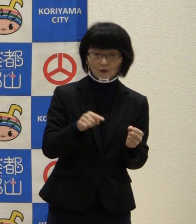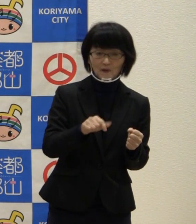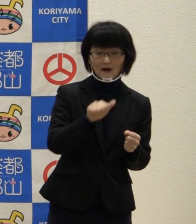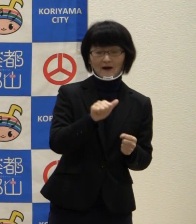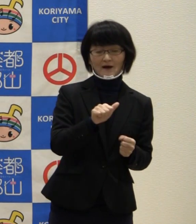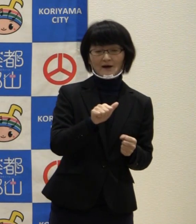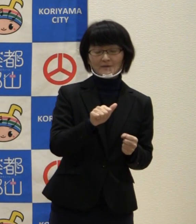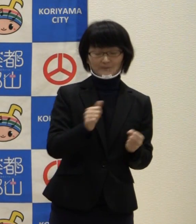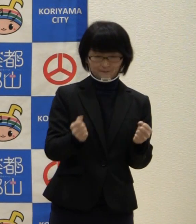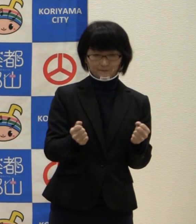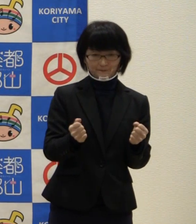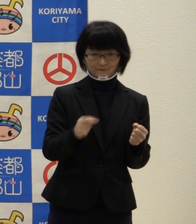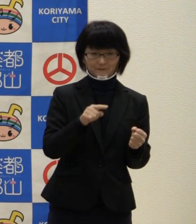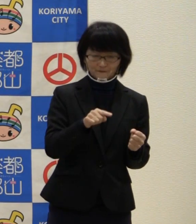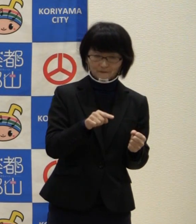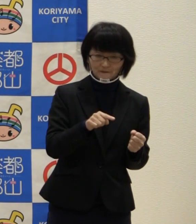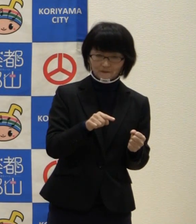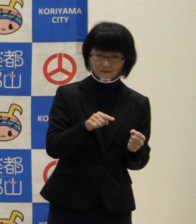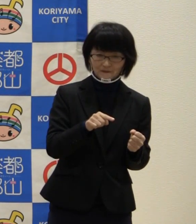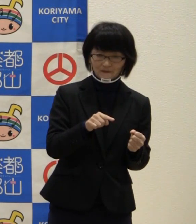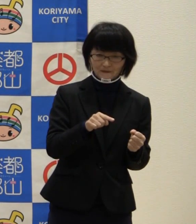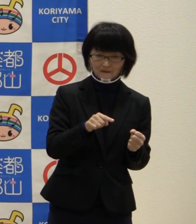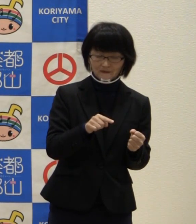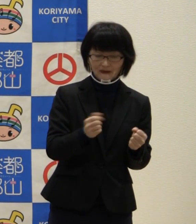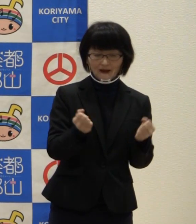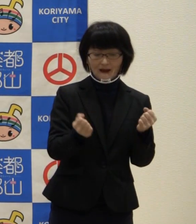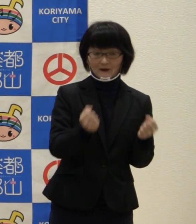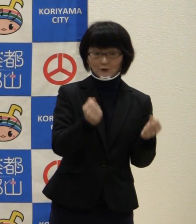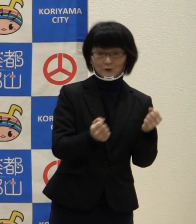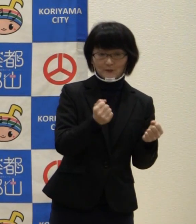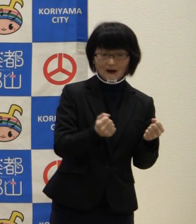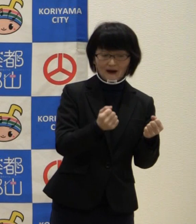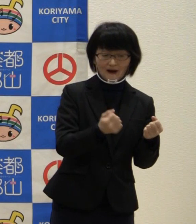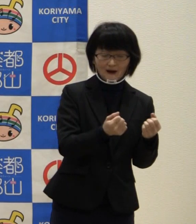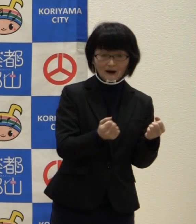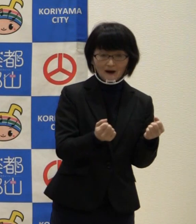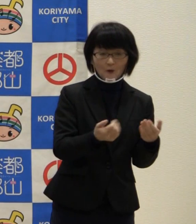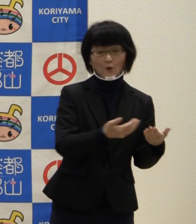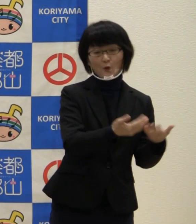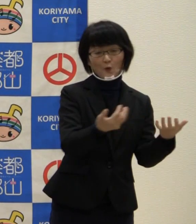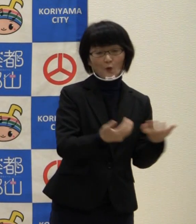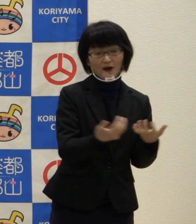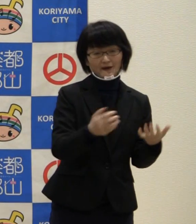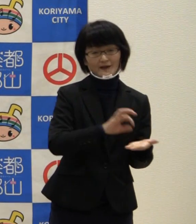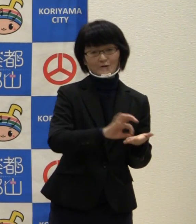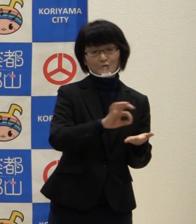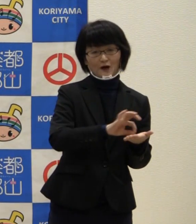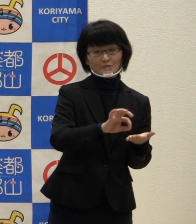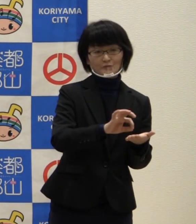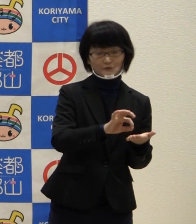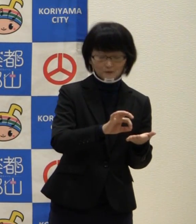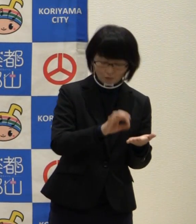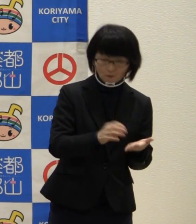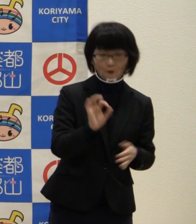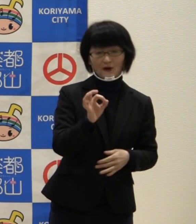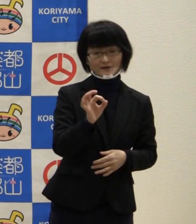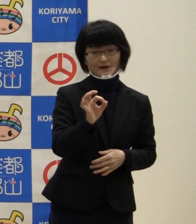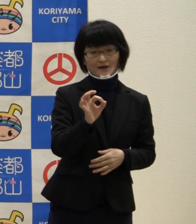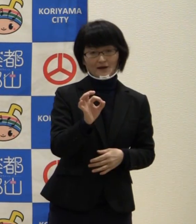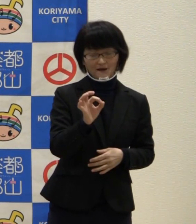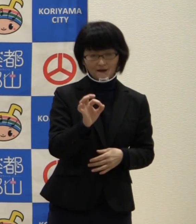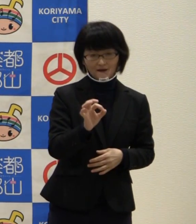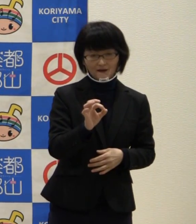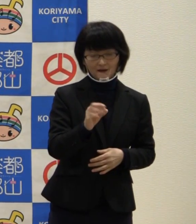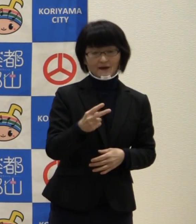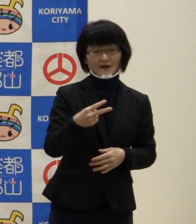万円かける70台、それからカーシェアリングの導入ということで、それに要する費用をですね、